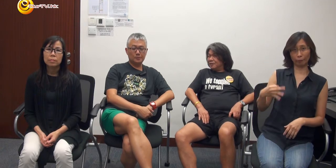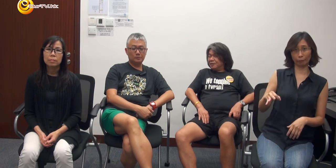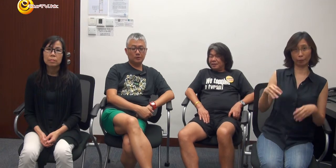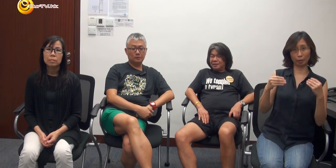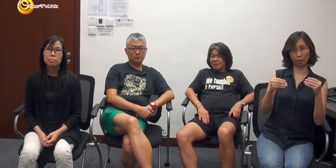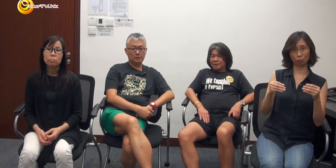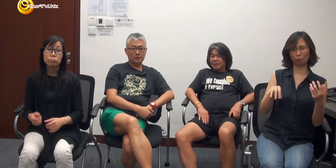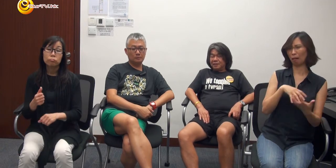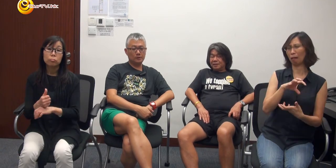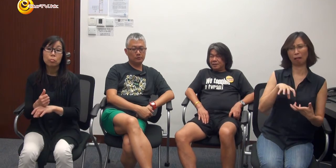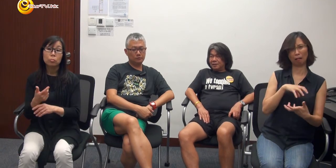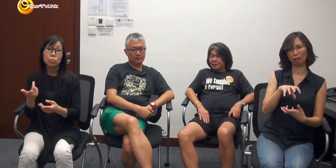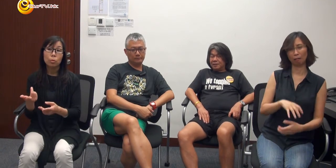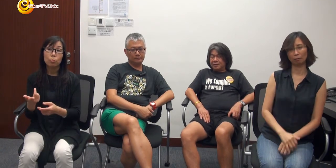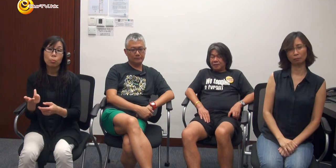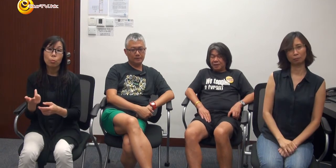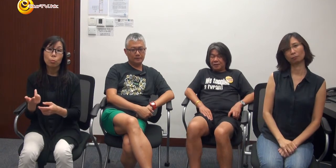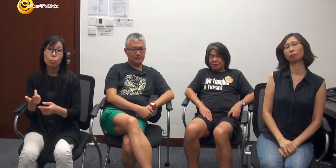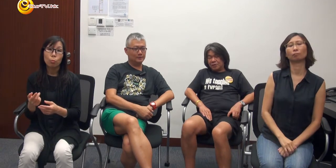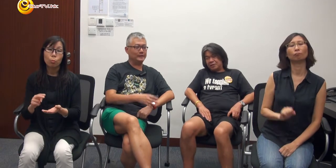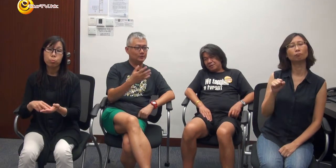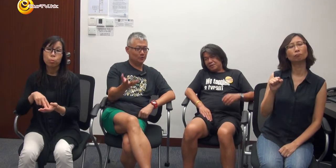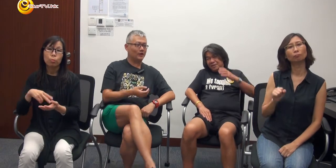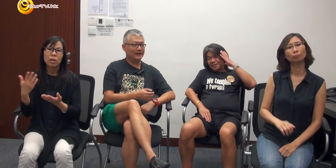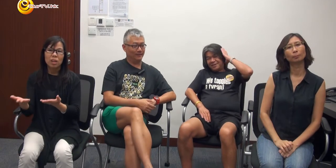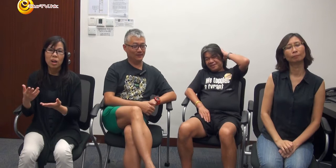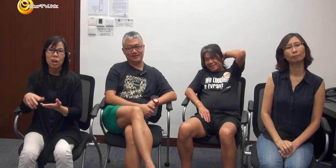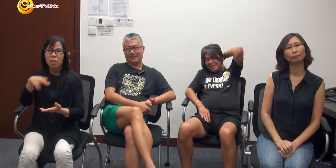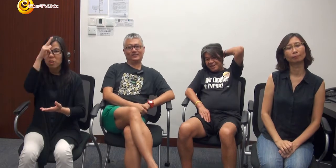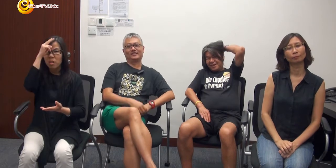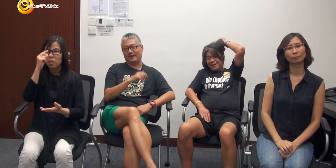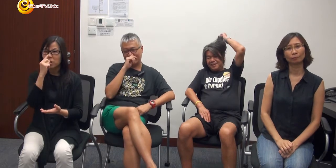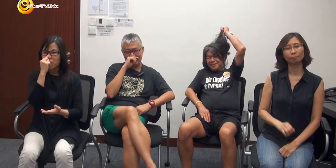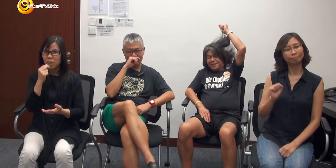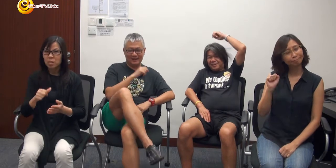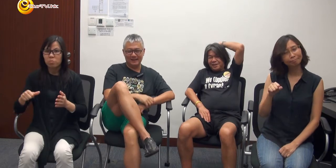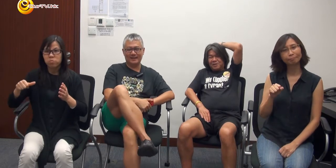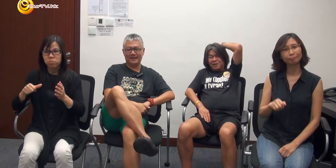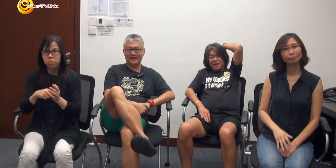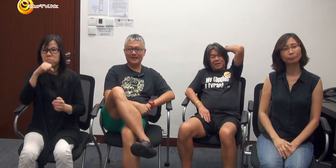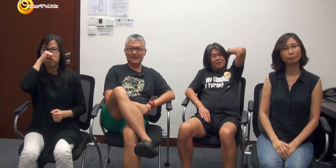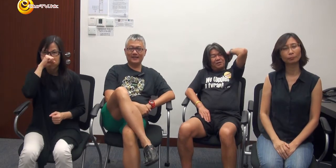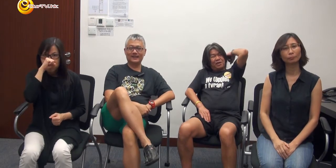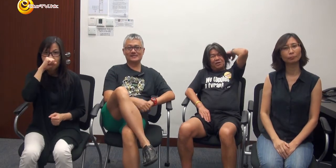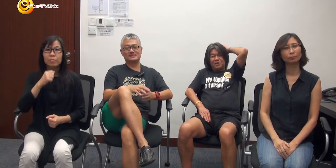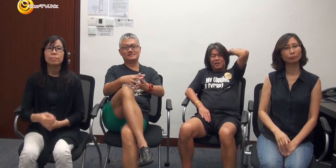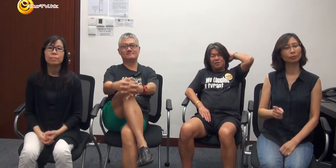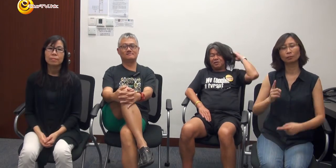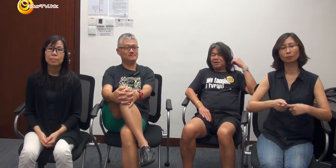基本上一個咁冇見樹嘅人，就係梁振英最愛嘅人啊嘛，就係原來就係。 咁其實老實講，梁振英好似話都